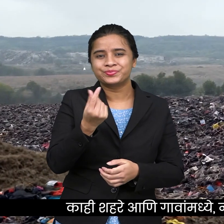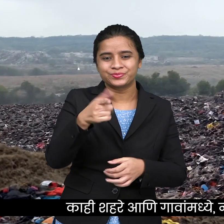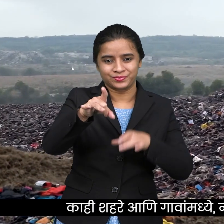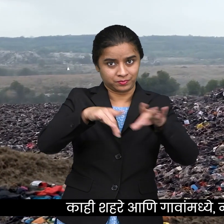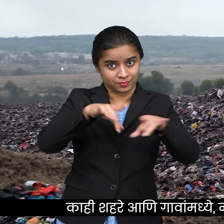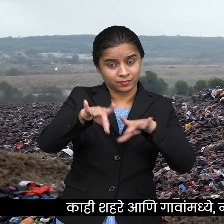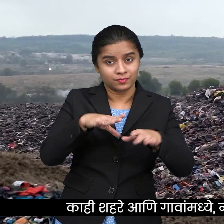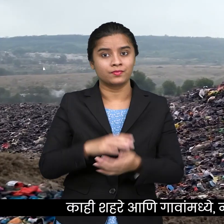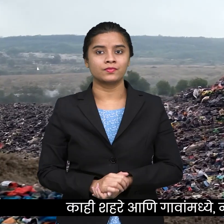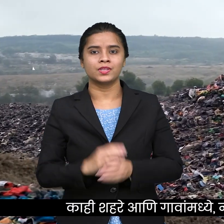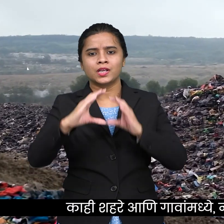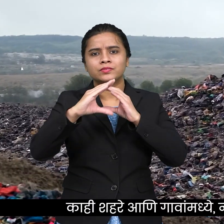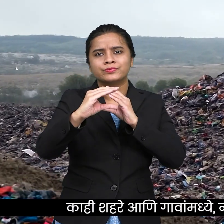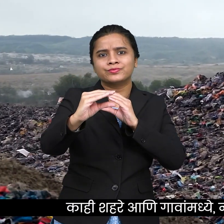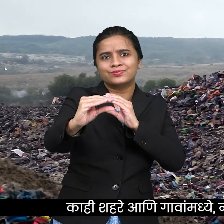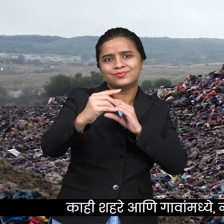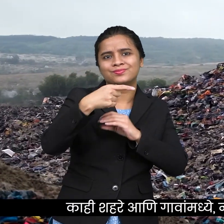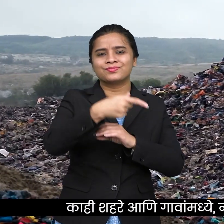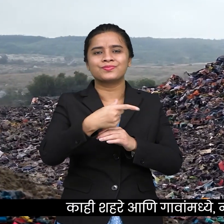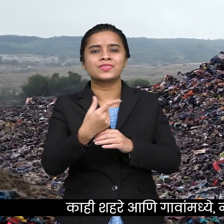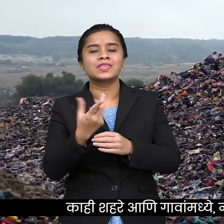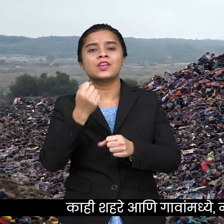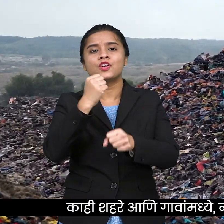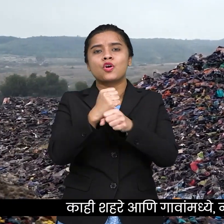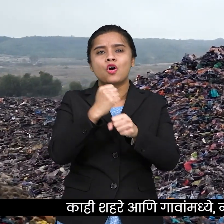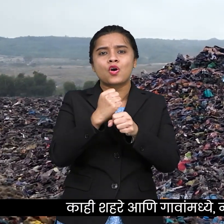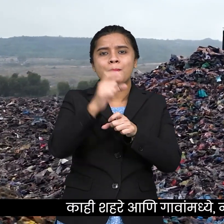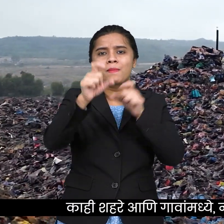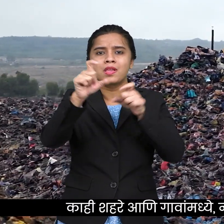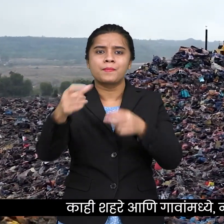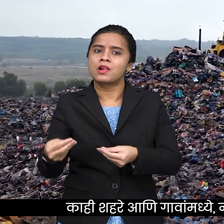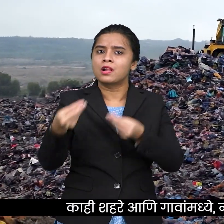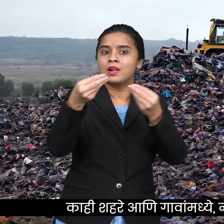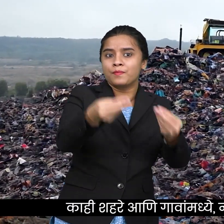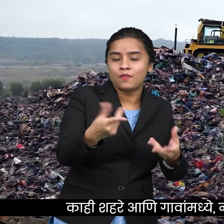काही शहरे आणि गावांमध्ये नगरपालिका 2 प्रकारच्या कचऱ्यासाठी